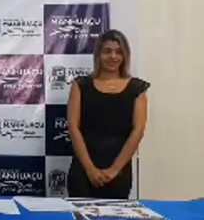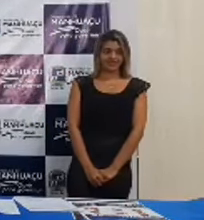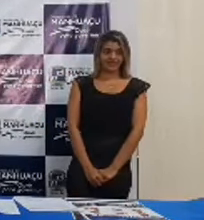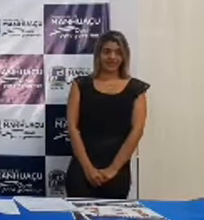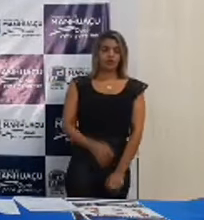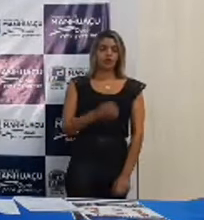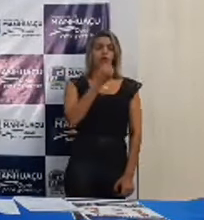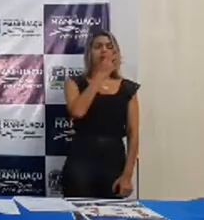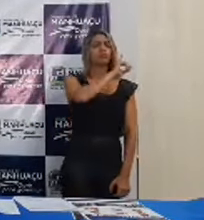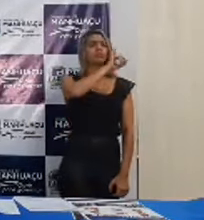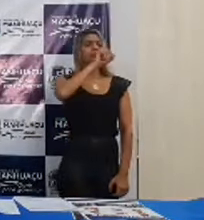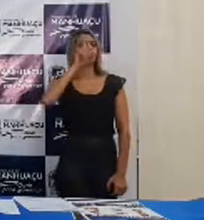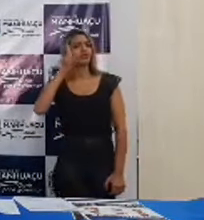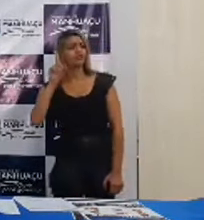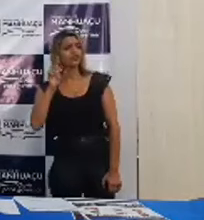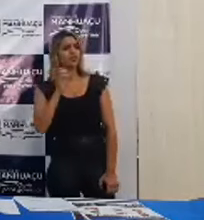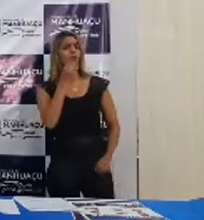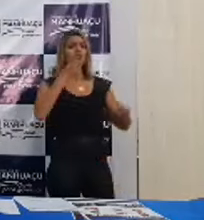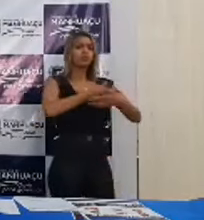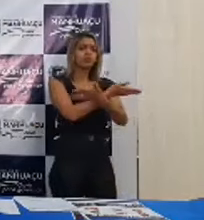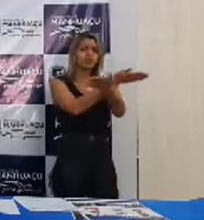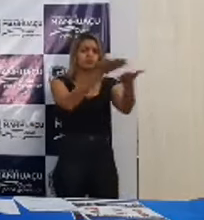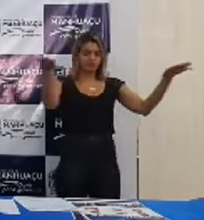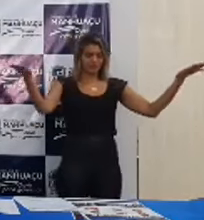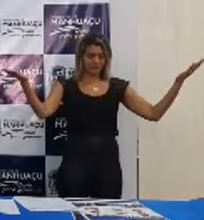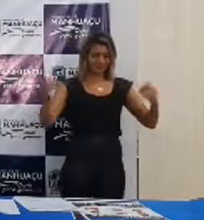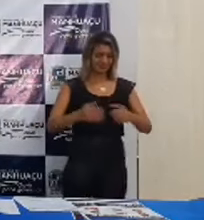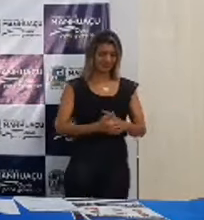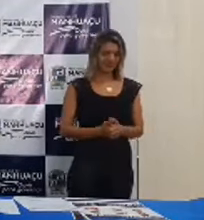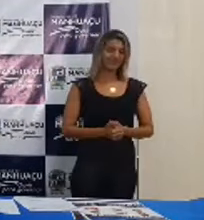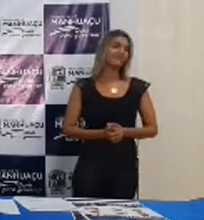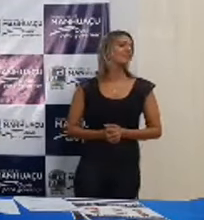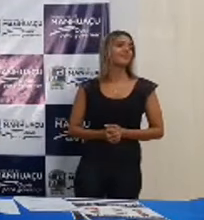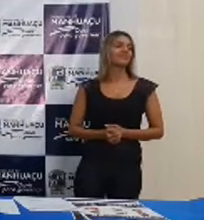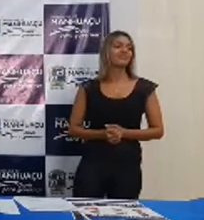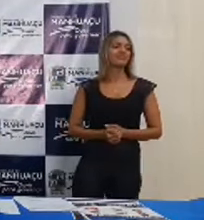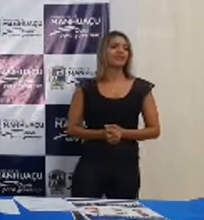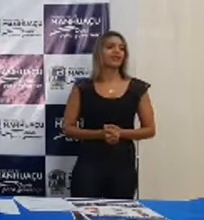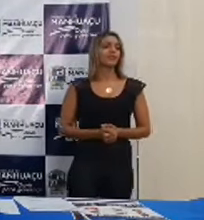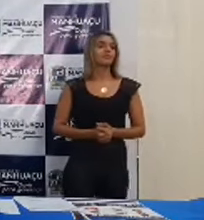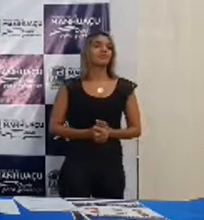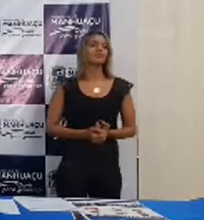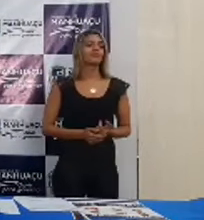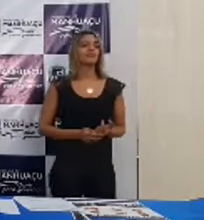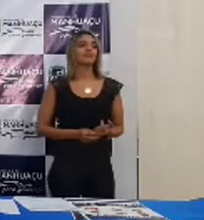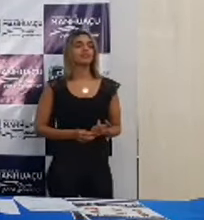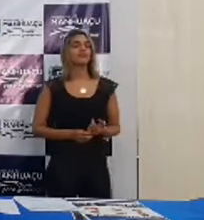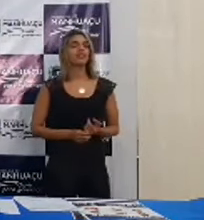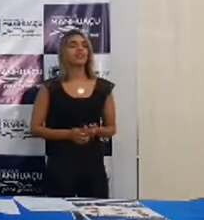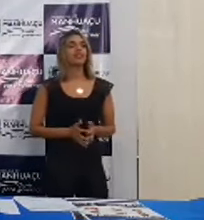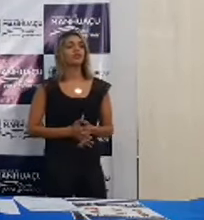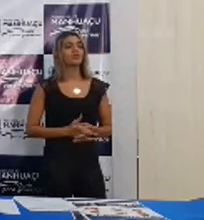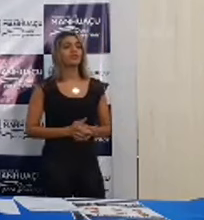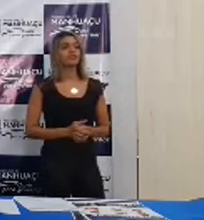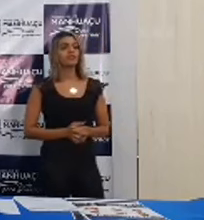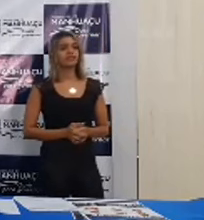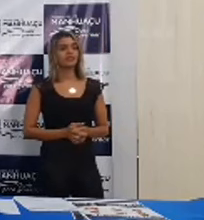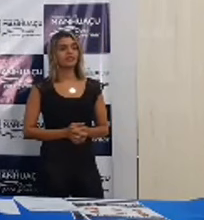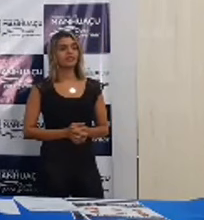Bom dia, Claudinei. Bom dia a todos presentes. Estamos ao vivo também pela 104.9 FM. E tem uma pergunta aqui, que é o seguinte, que eu